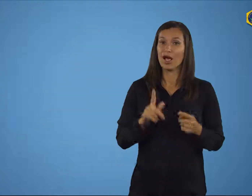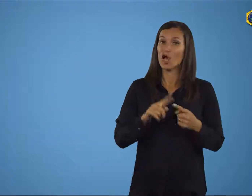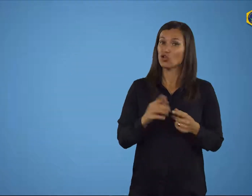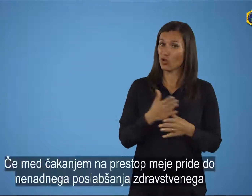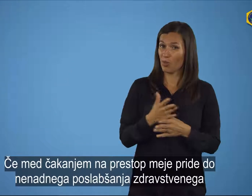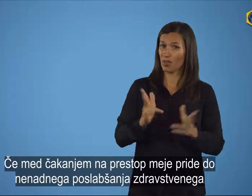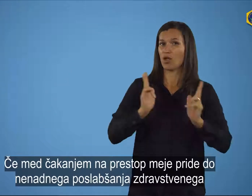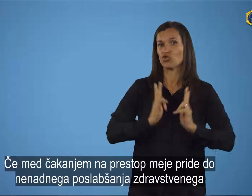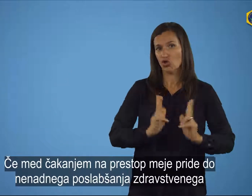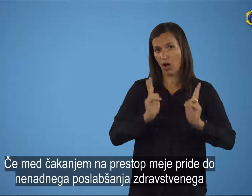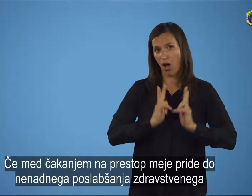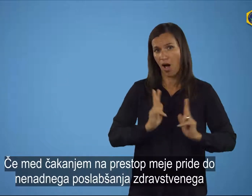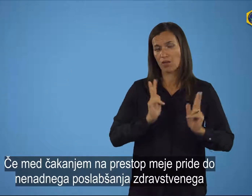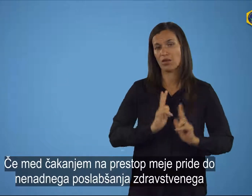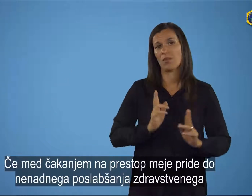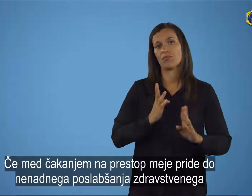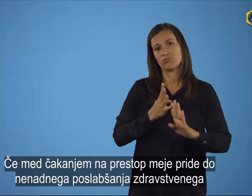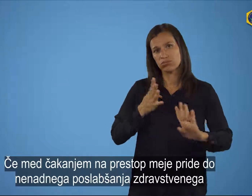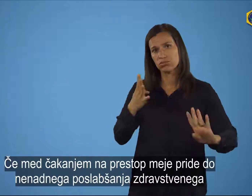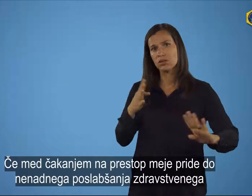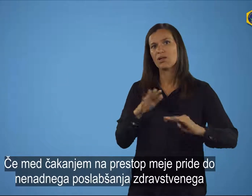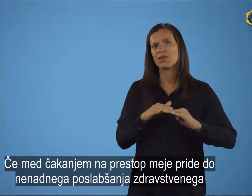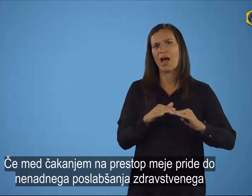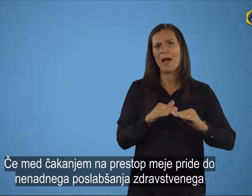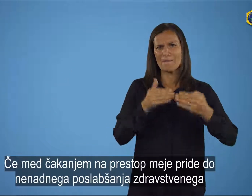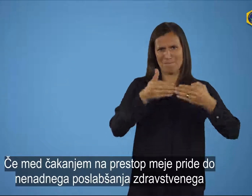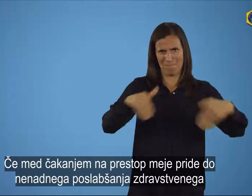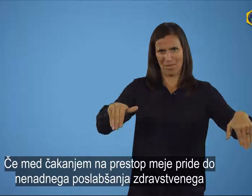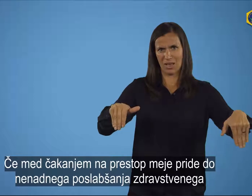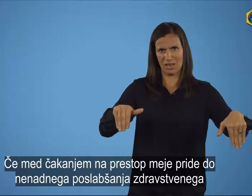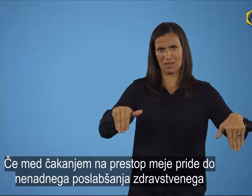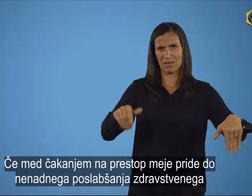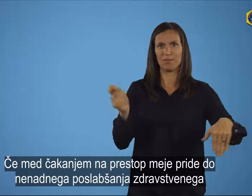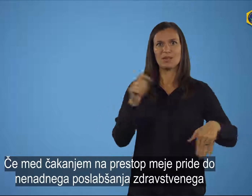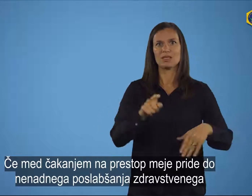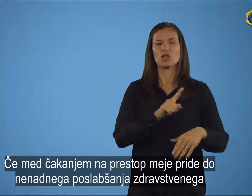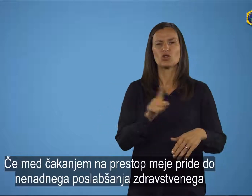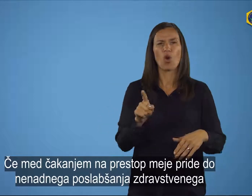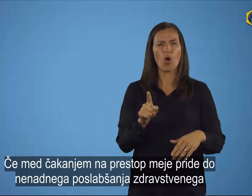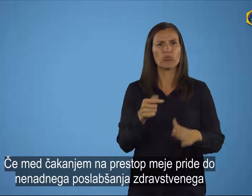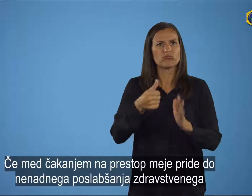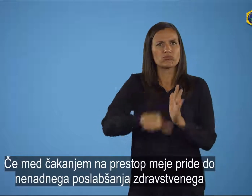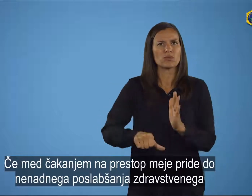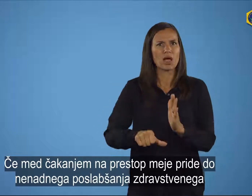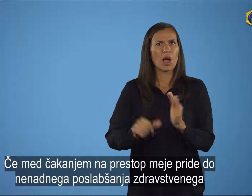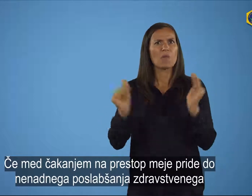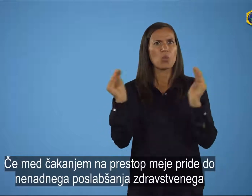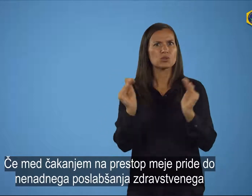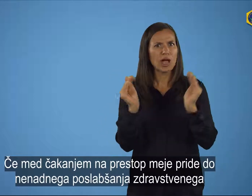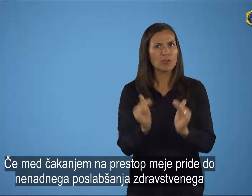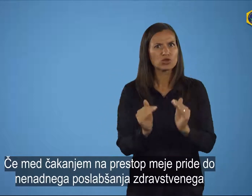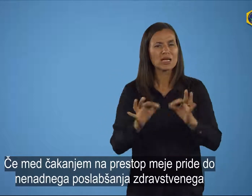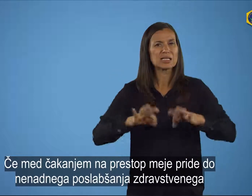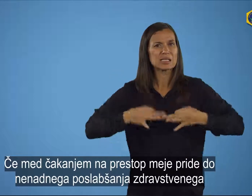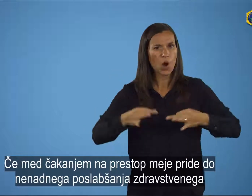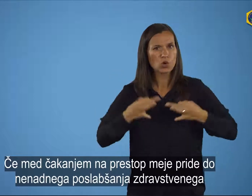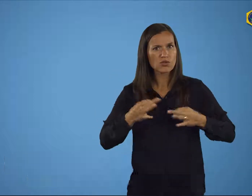Če med čakanjem na prestop meje pride do nenadnega poslabšanja zdravstvenega stanja, nemudoma pokličite